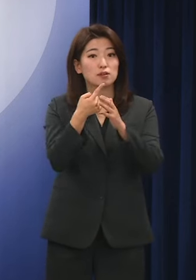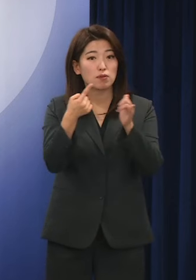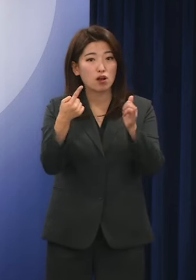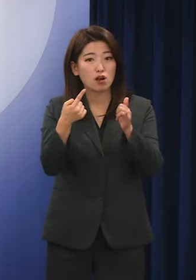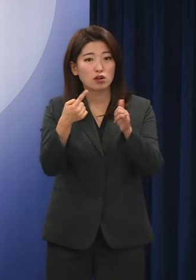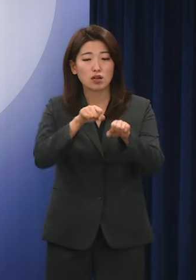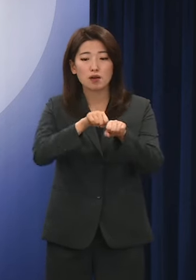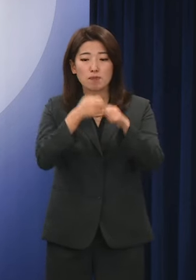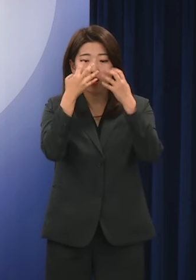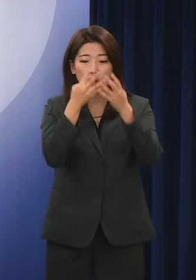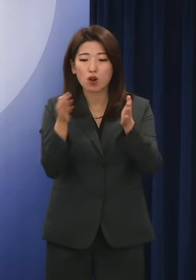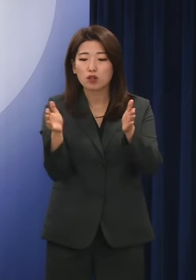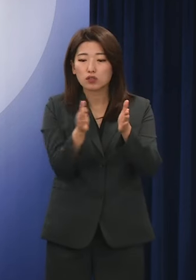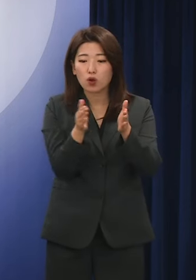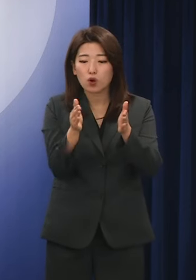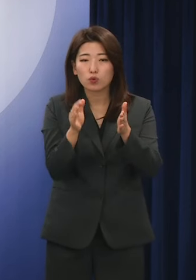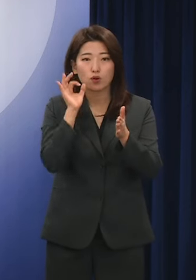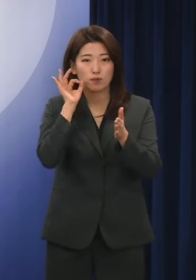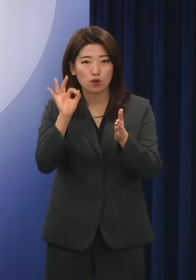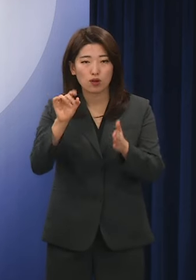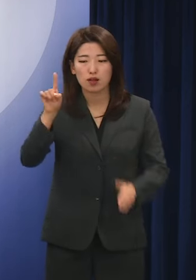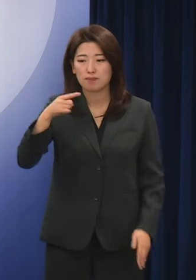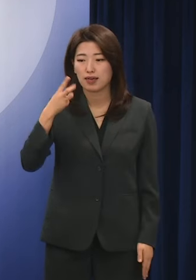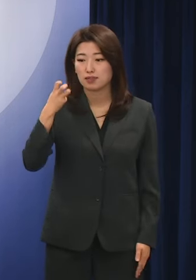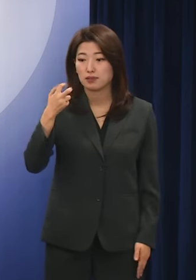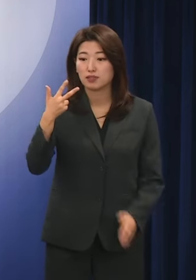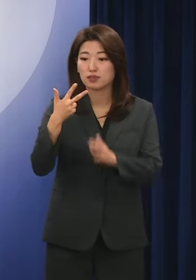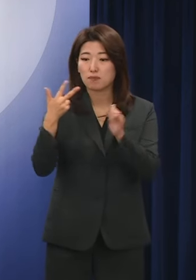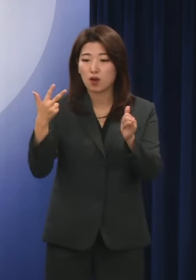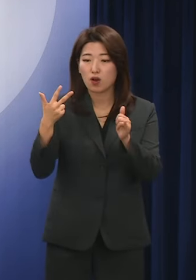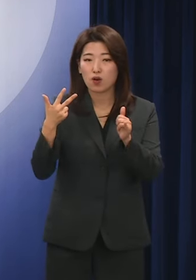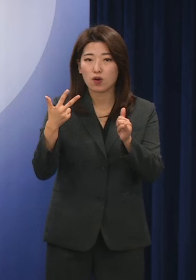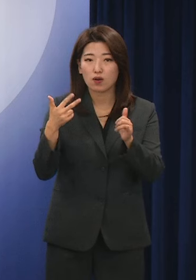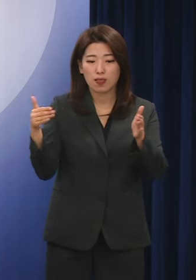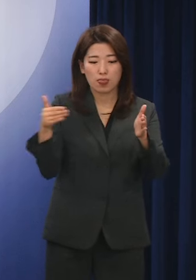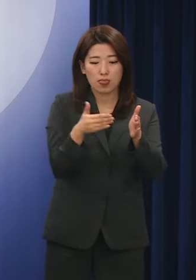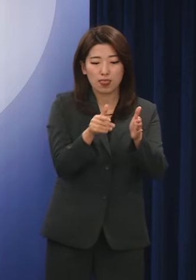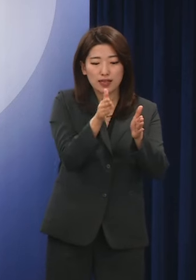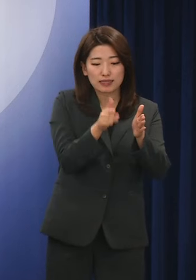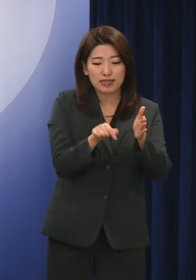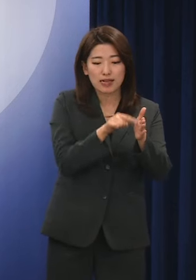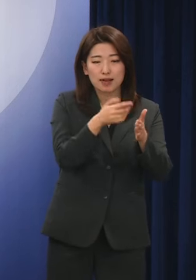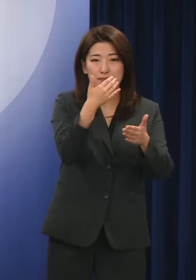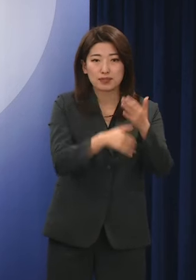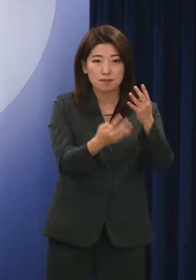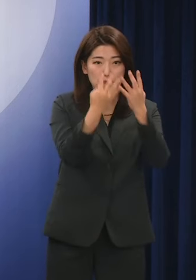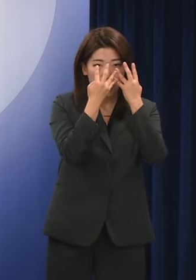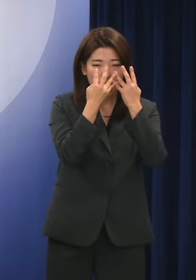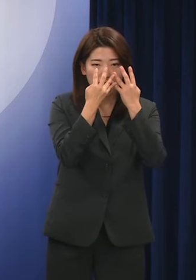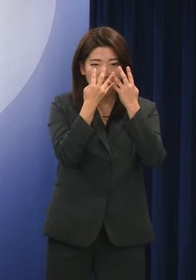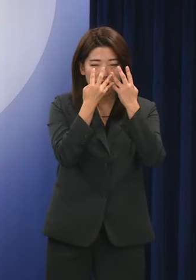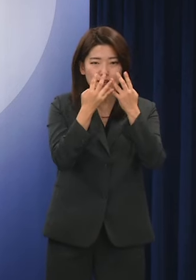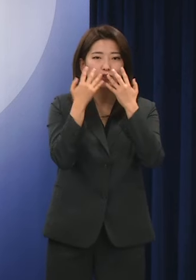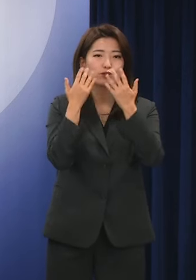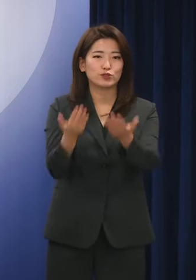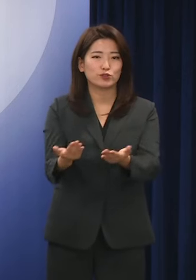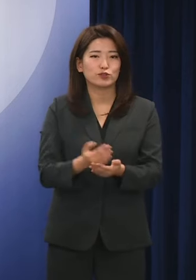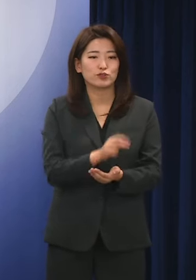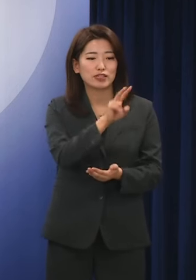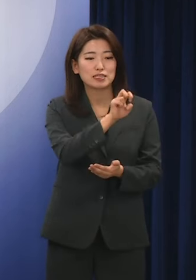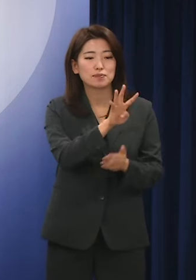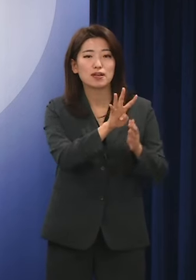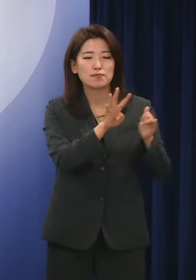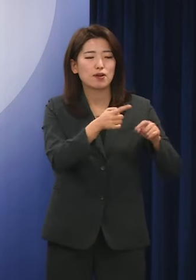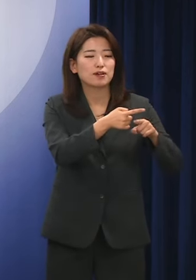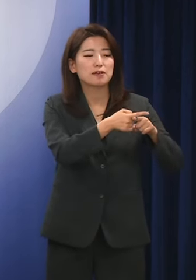정도에 따라 137명은 남은 형의 집행을 면제하고 24명은 남은 형의